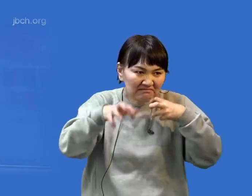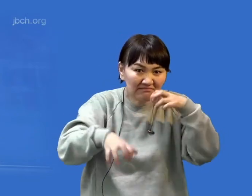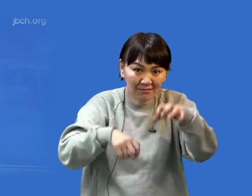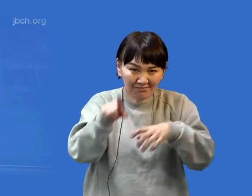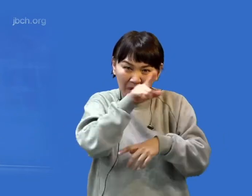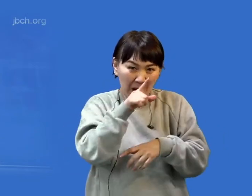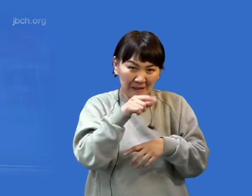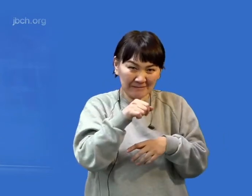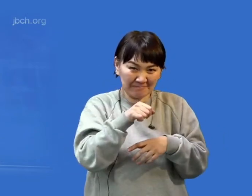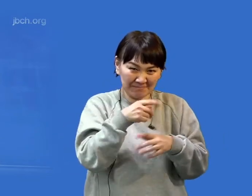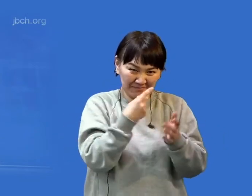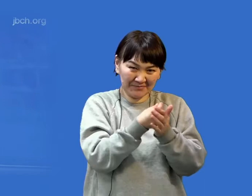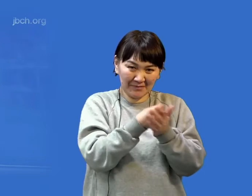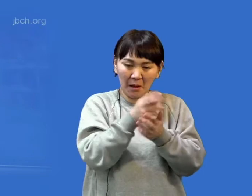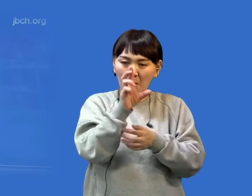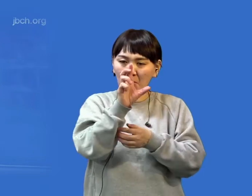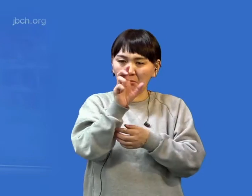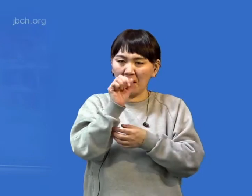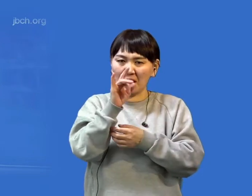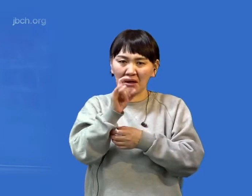Тийм барын бамбар яагаад тижэгээд байгаа?